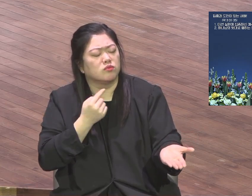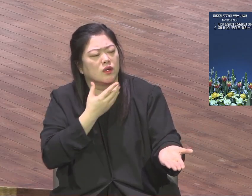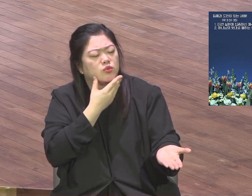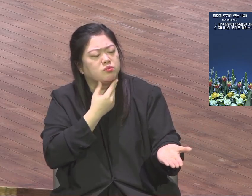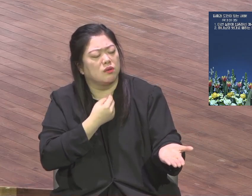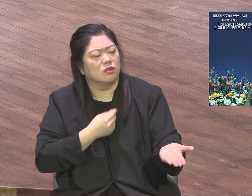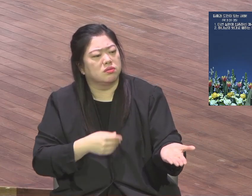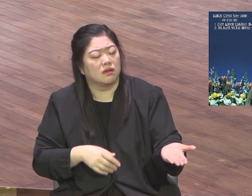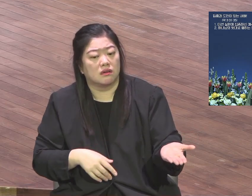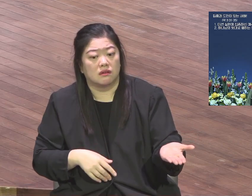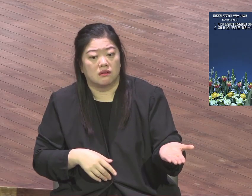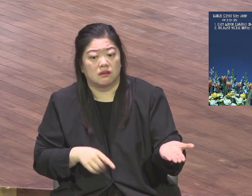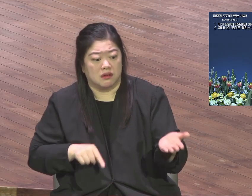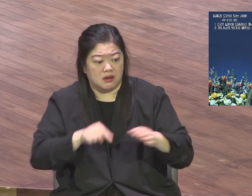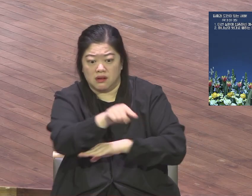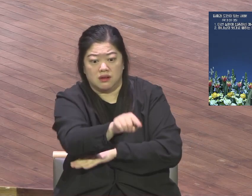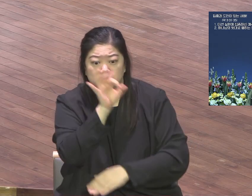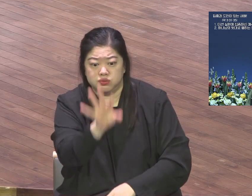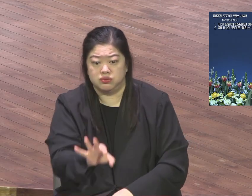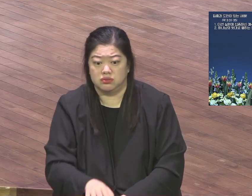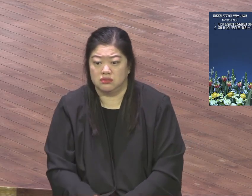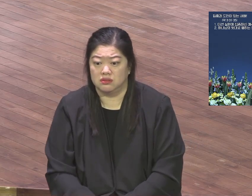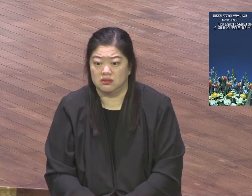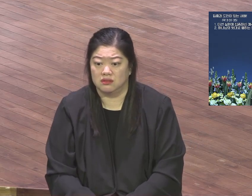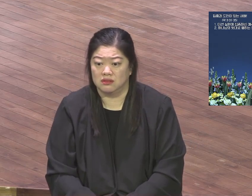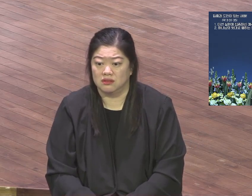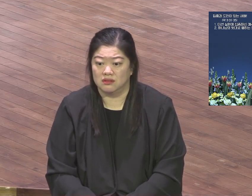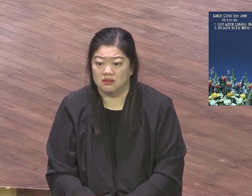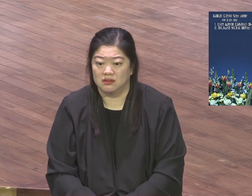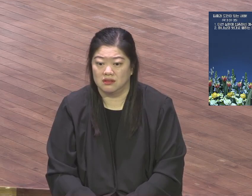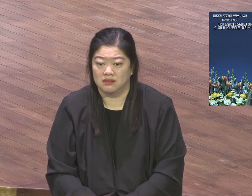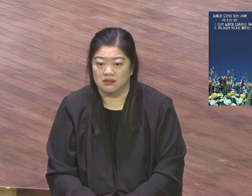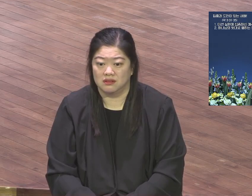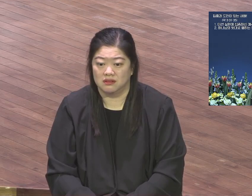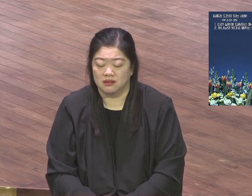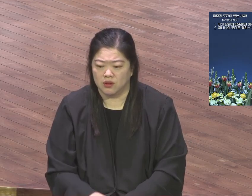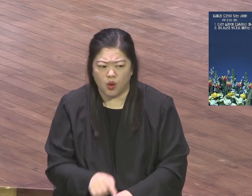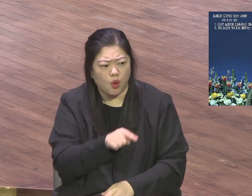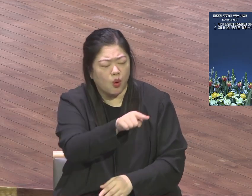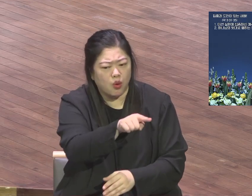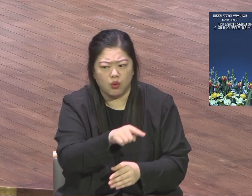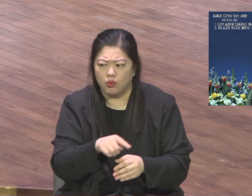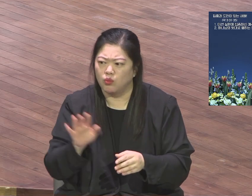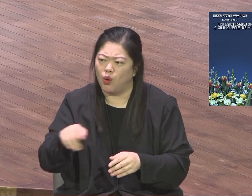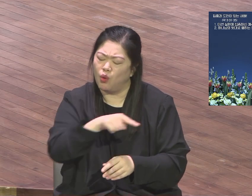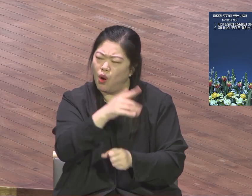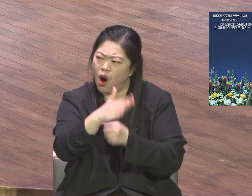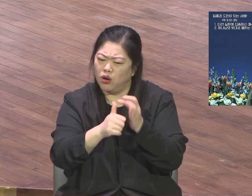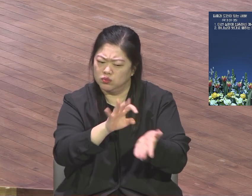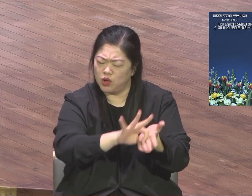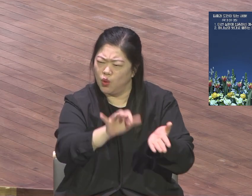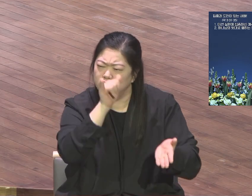다녀도 같은 신앙을 해도 왜 저 사람은 저렇게 쓰임받고 응답받고 주고받느냐?